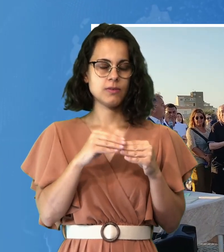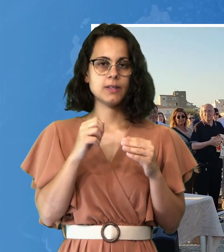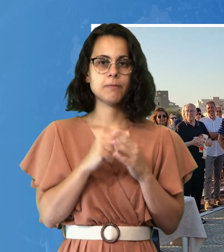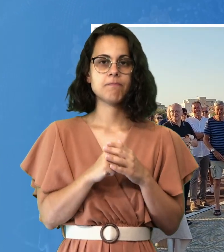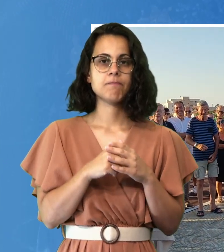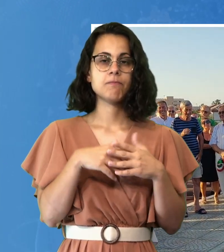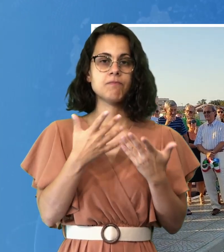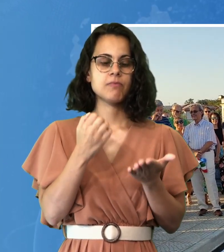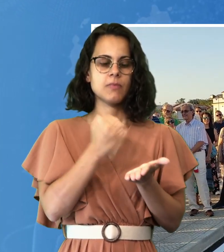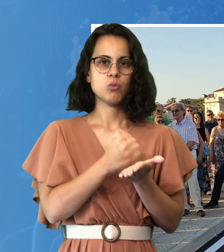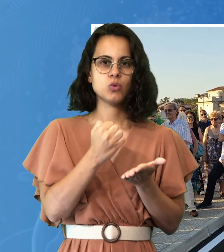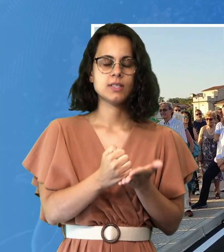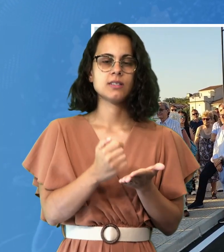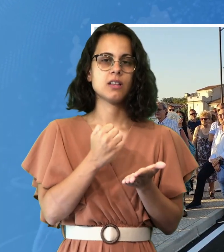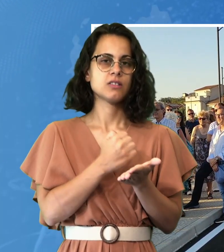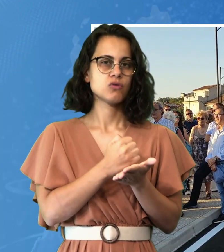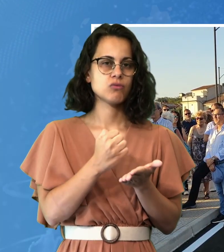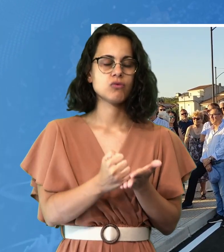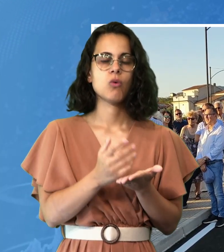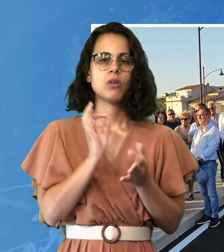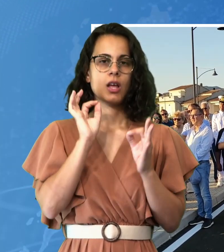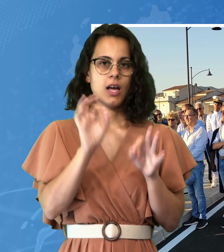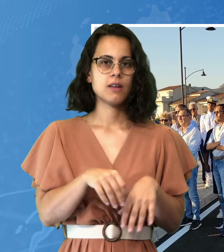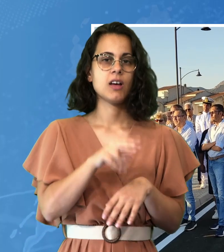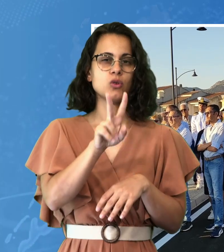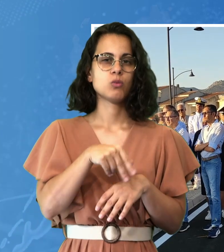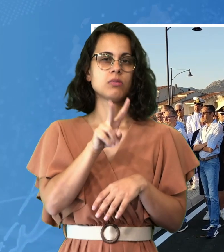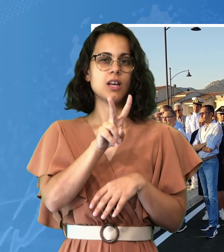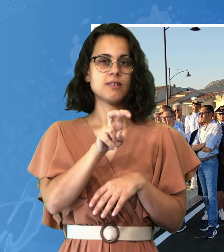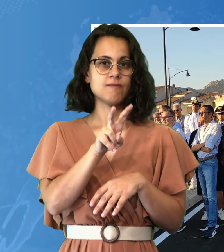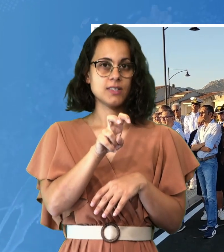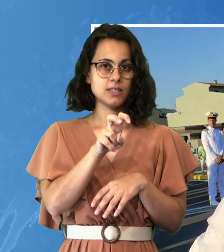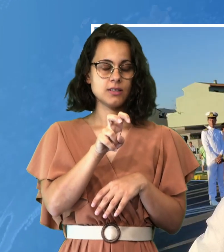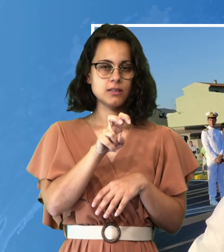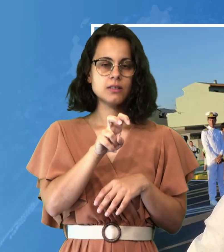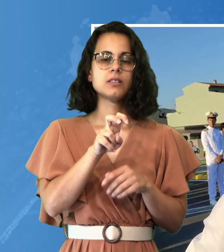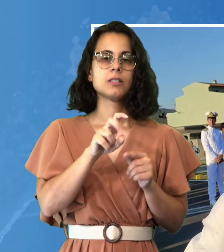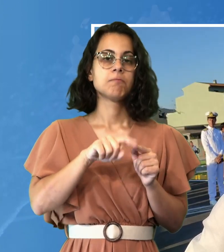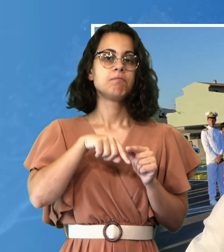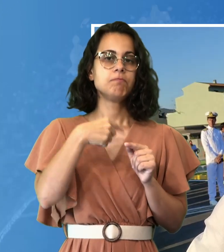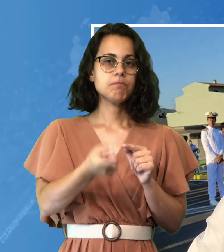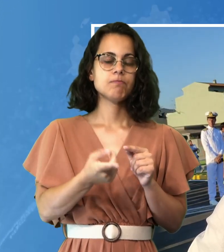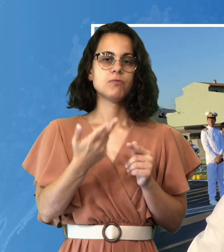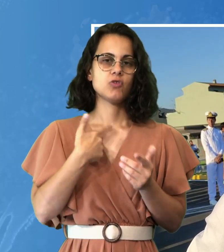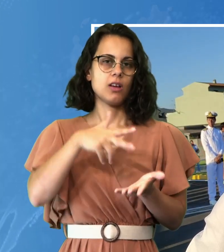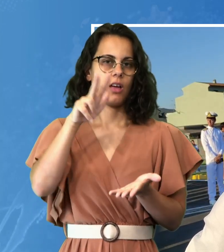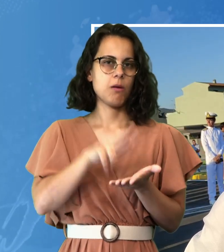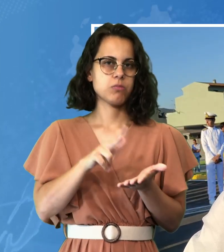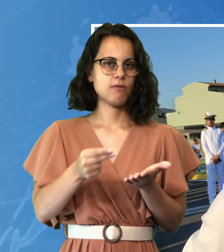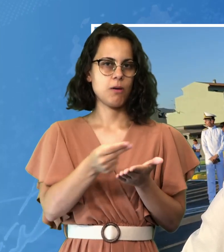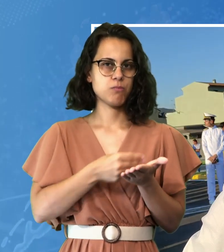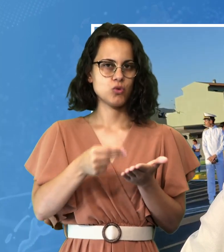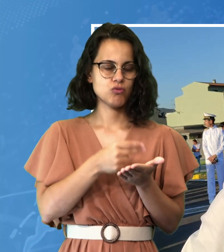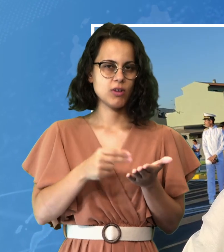autorizzazioni che arrivano alla fine del 2020 viene approvato il progetto per via